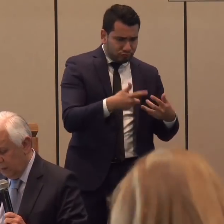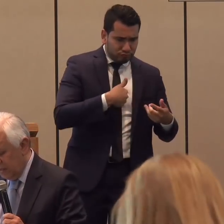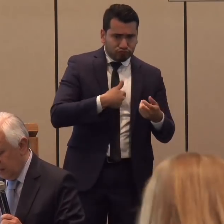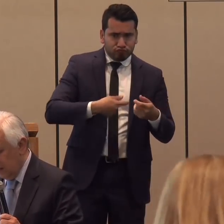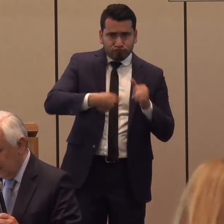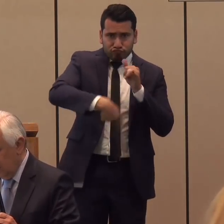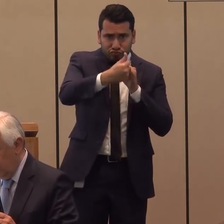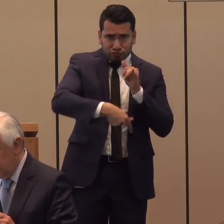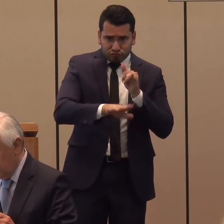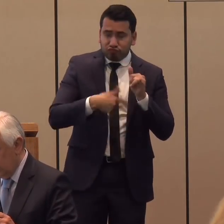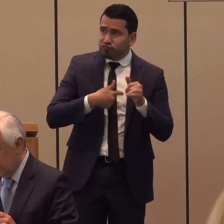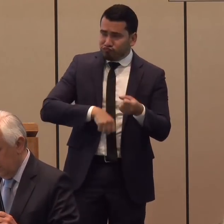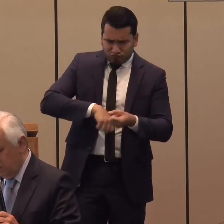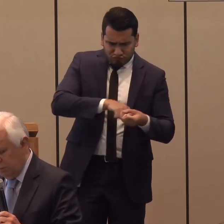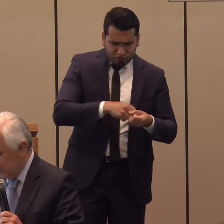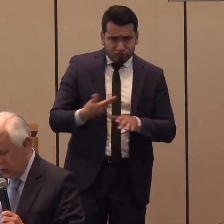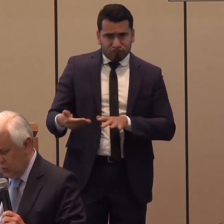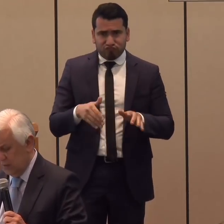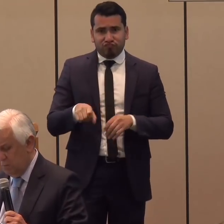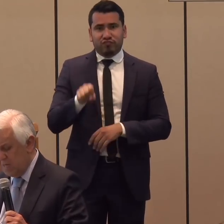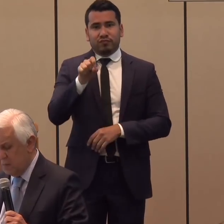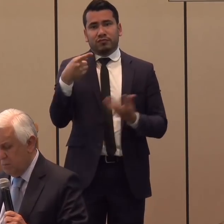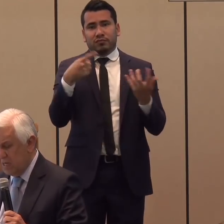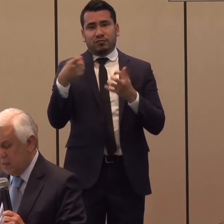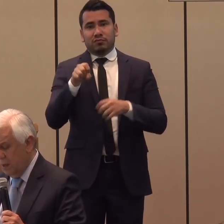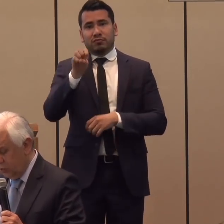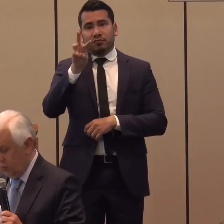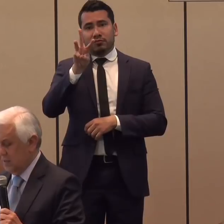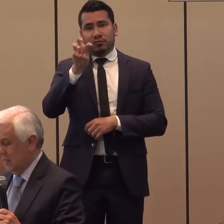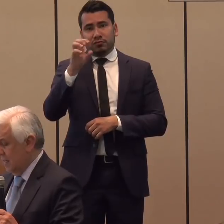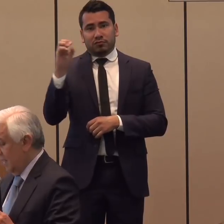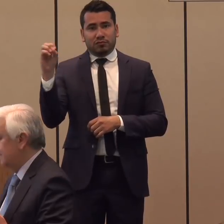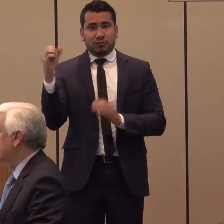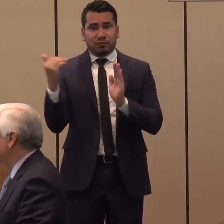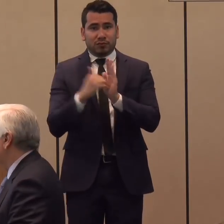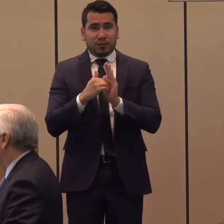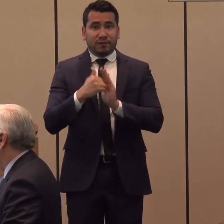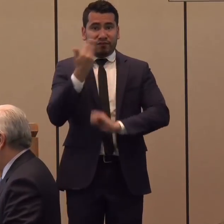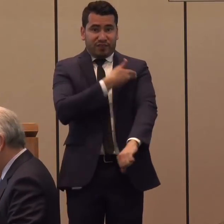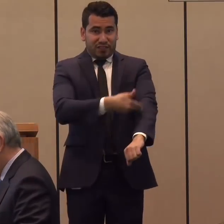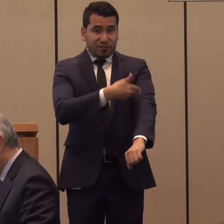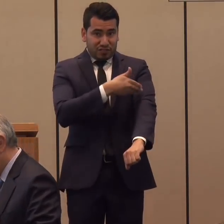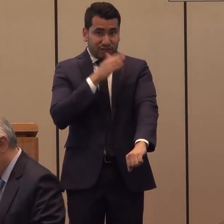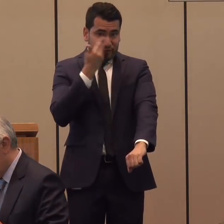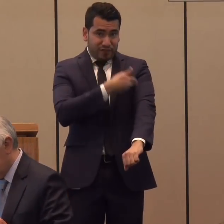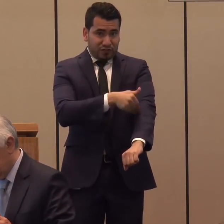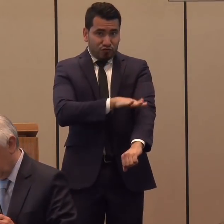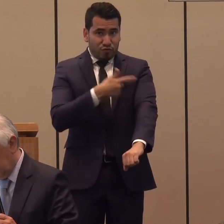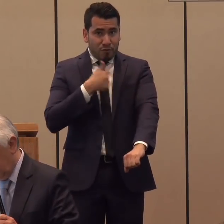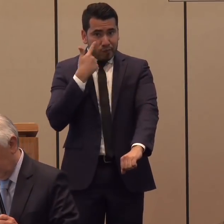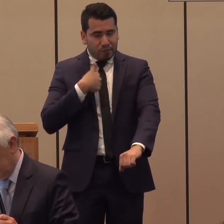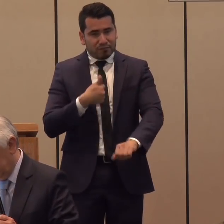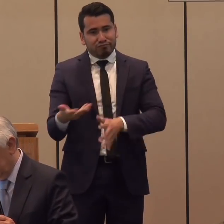840 mil millones de millones mil millones a 643